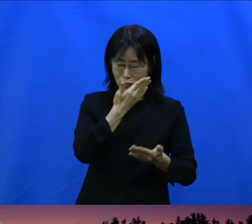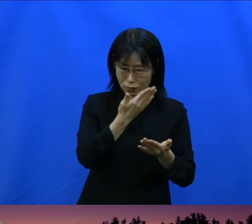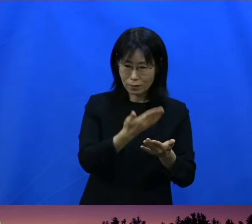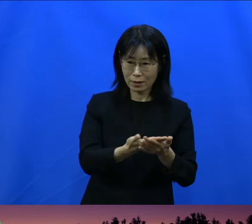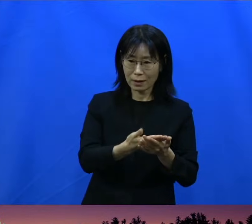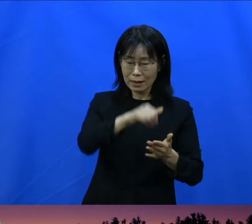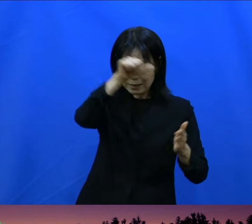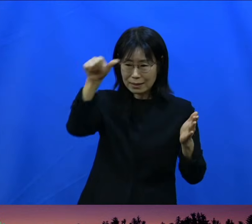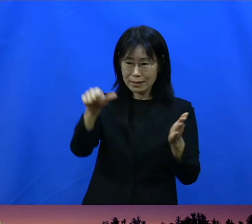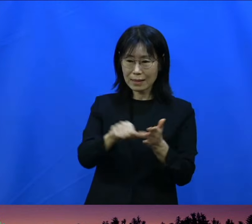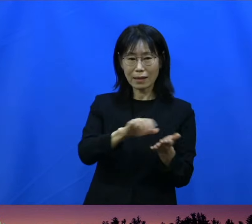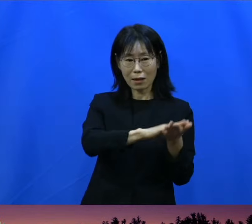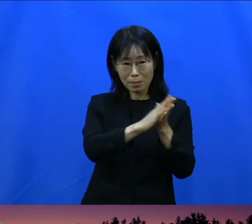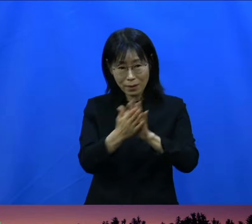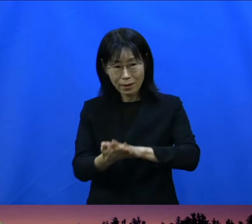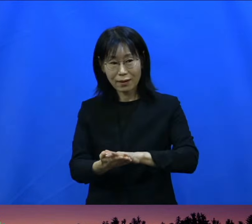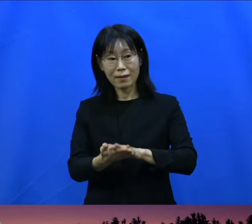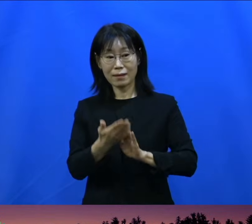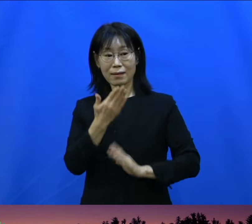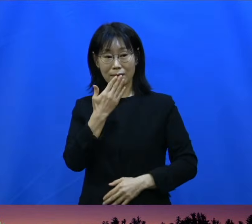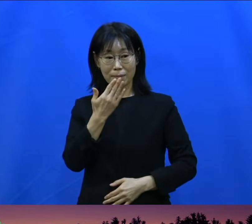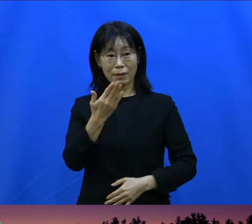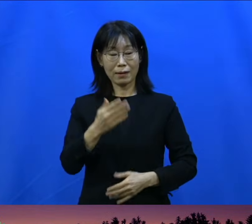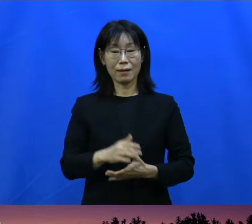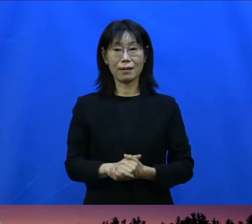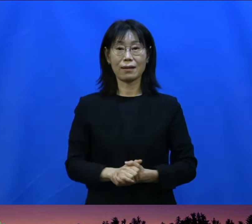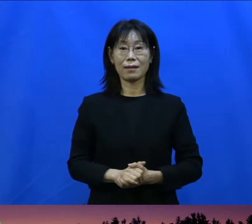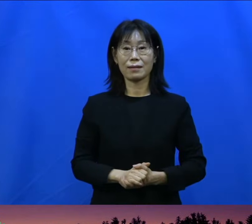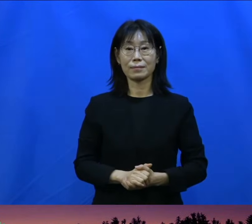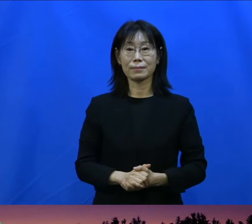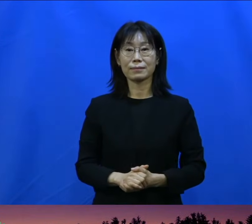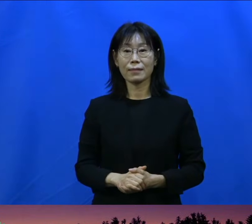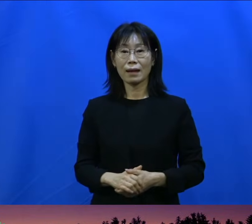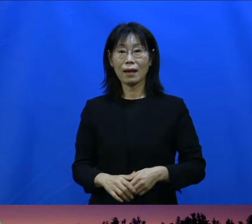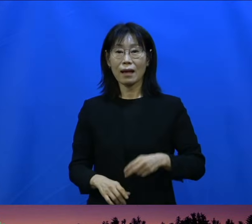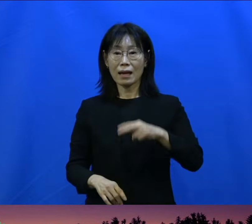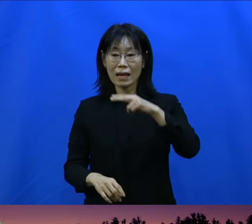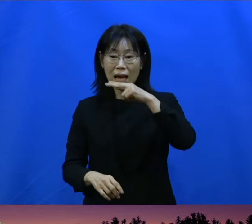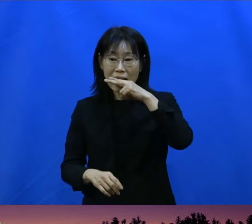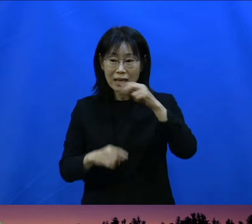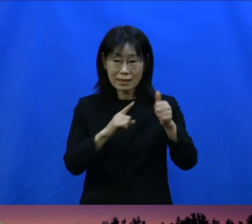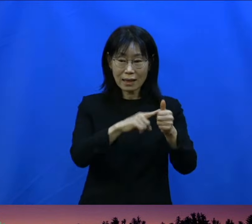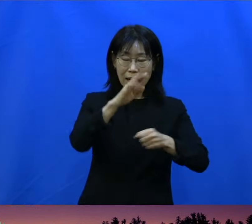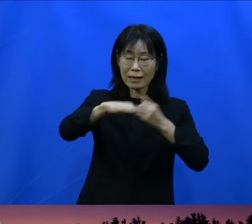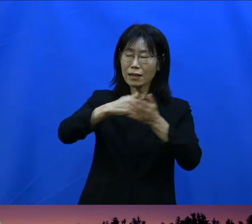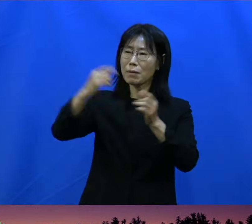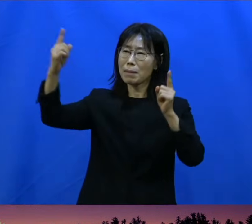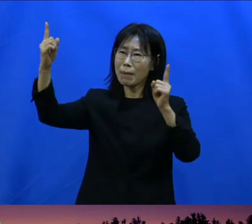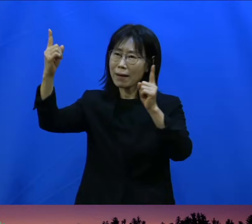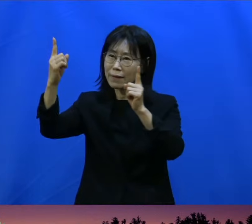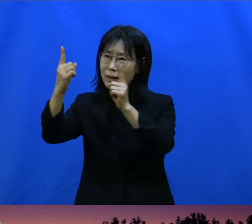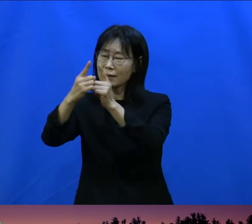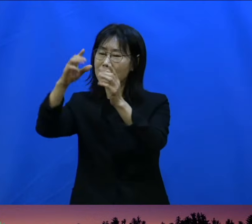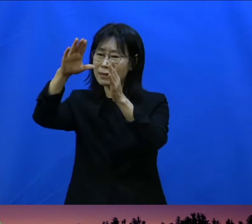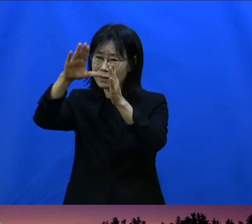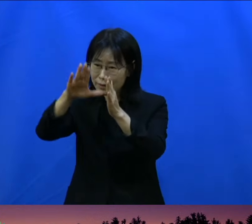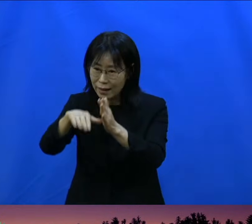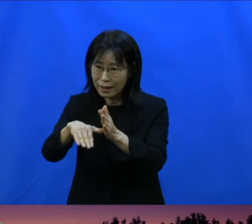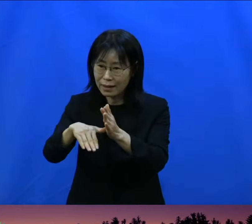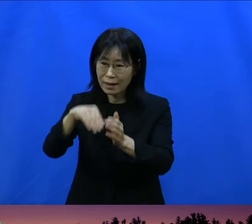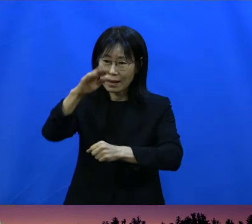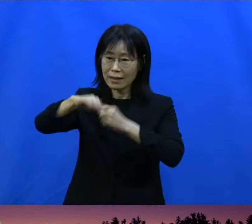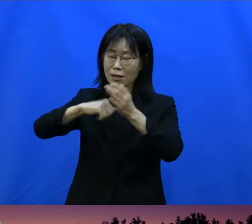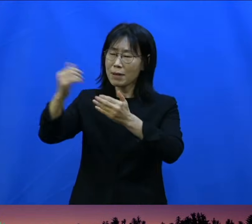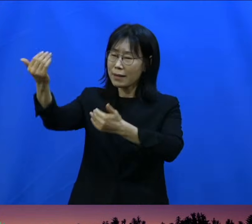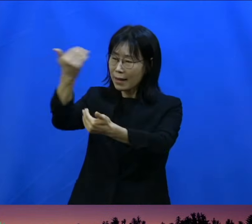바꾸는 순간입니다. 이사야라고 하는 선지자의 인생을 바꾸는 터닝 포인트, 카이로스. 하나님이 찾아오시는, 개입하시는,